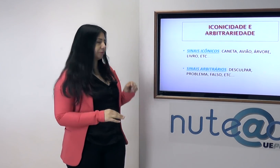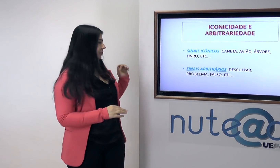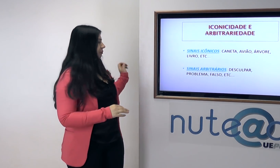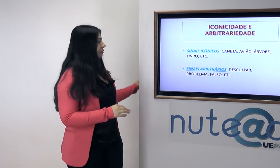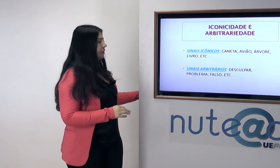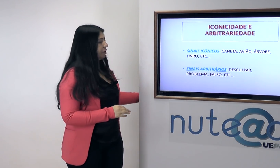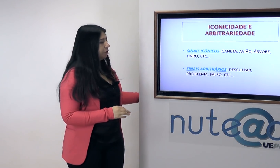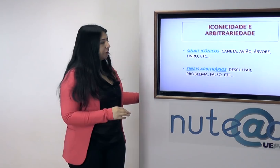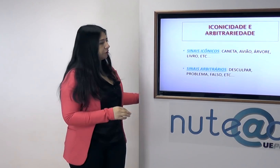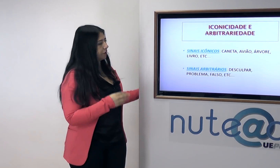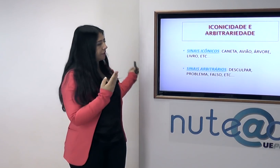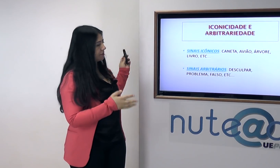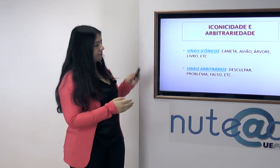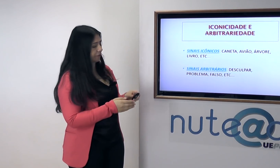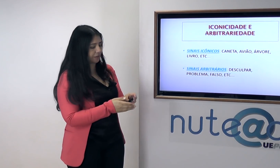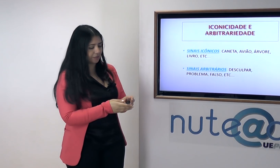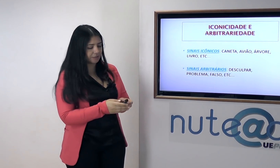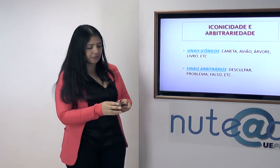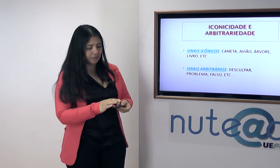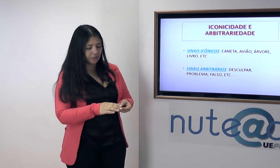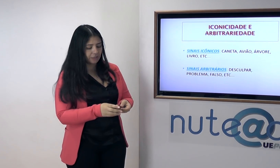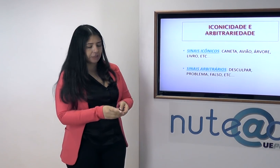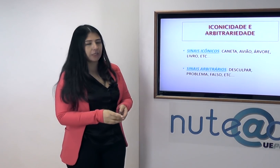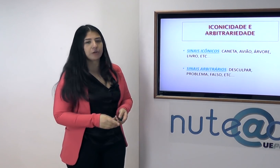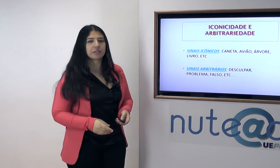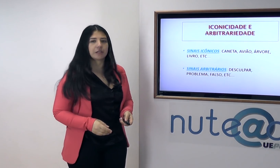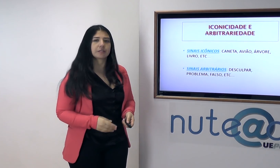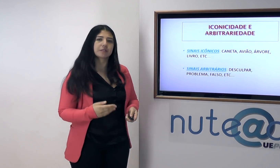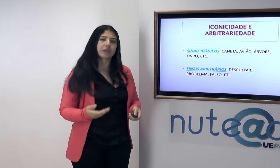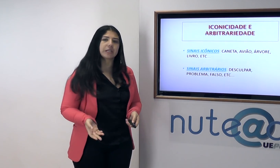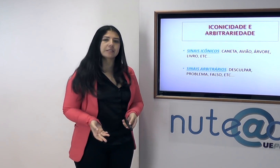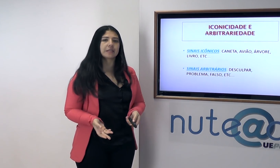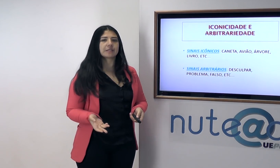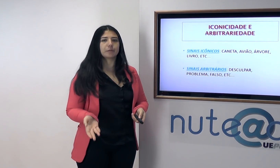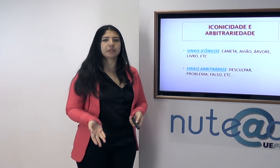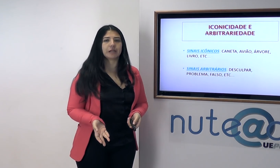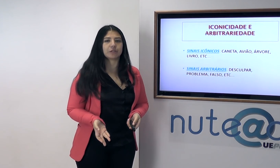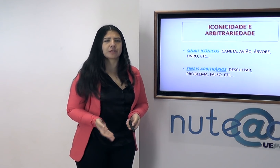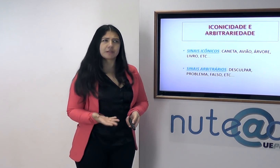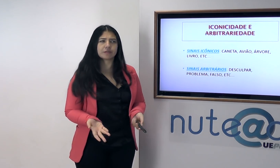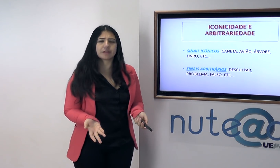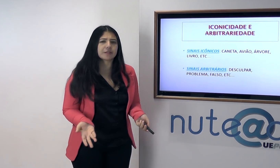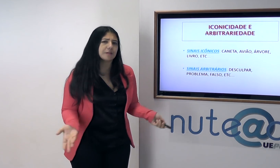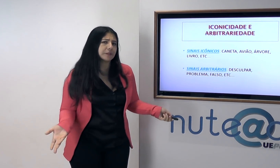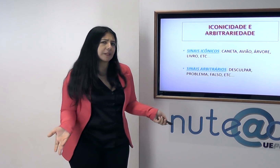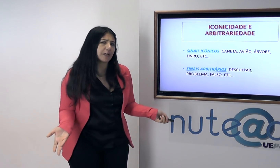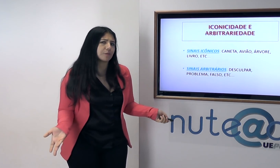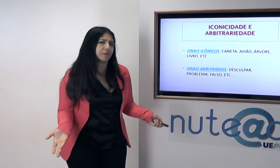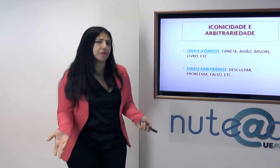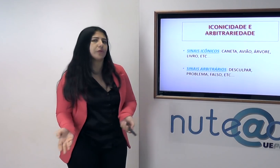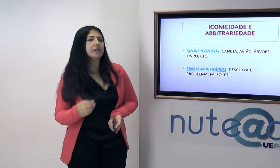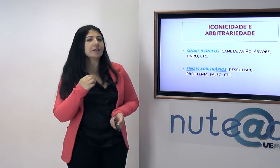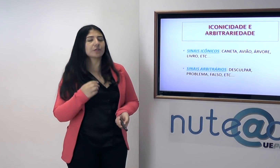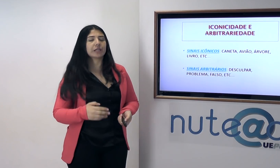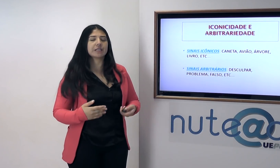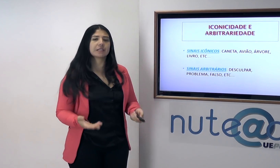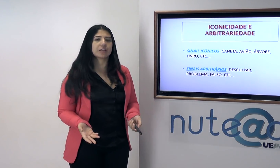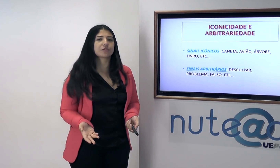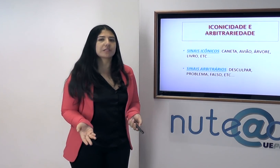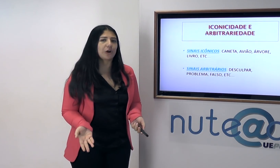falso. Então eu tenho esses sinais da língua de sinais, que são aqueles sinais arbitrários. Que são sinais arbitrários, professor? São aqueles sinais que você